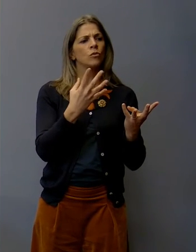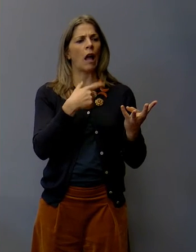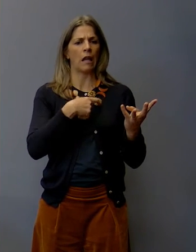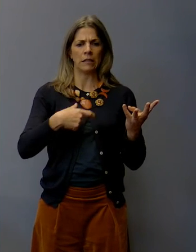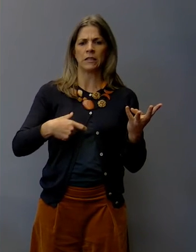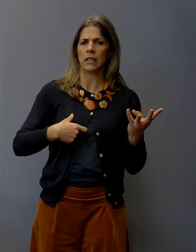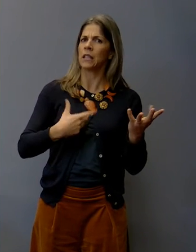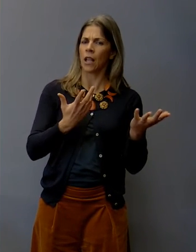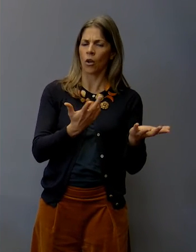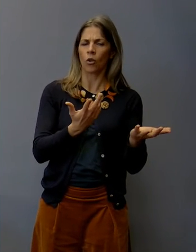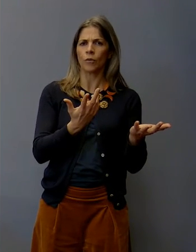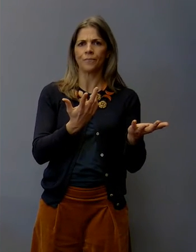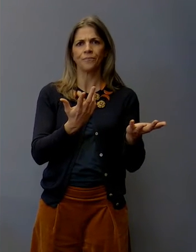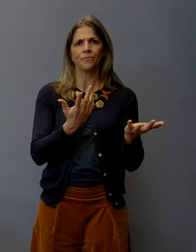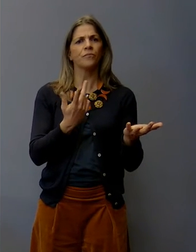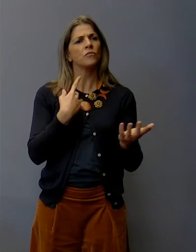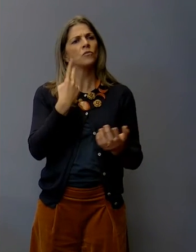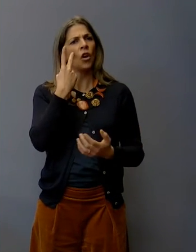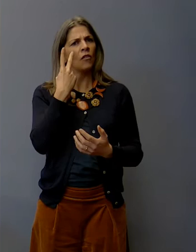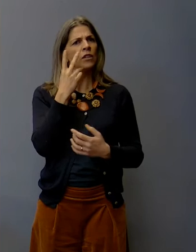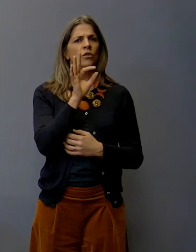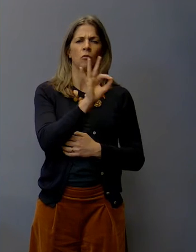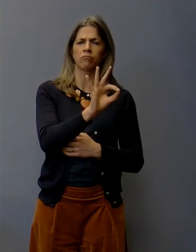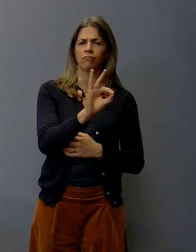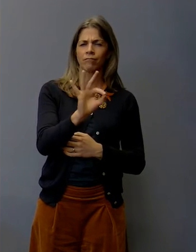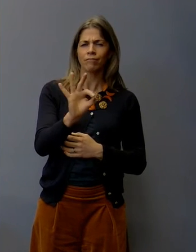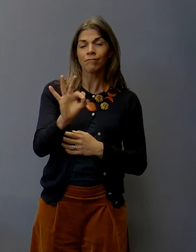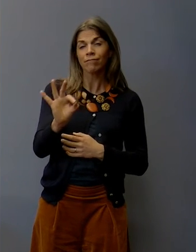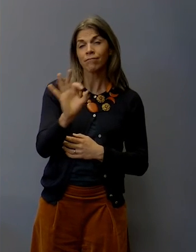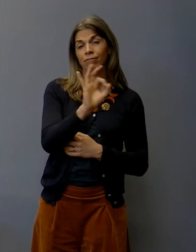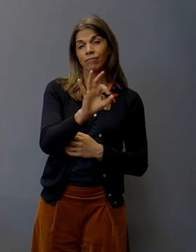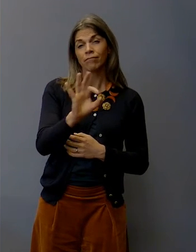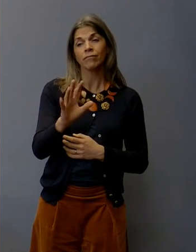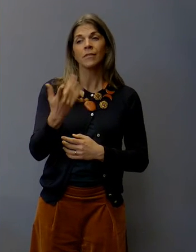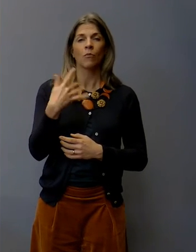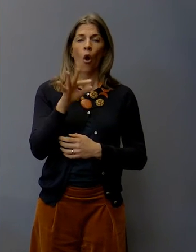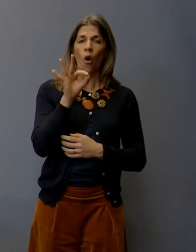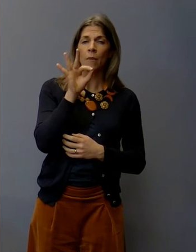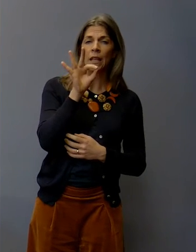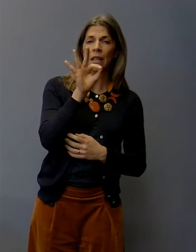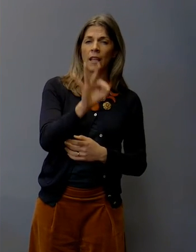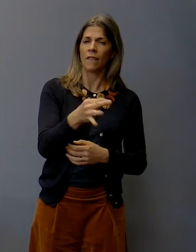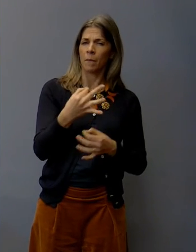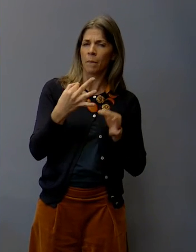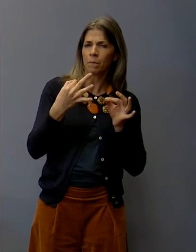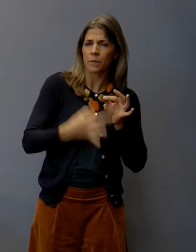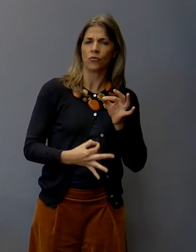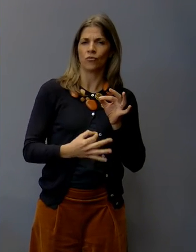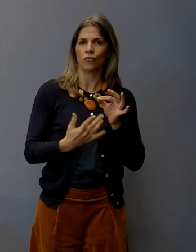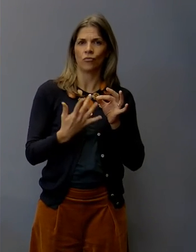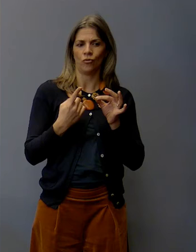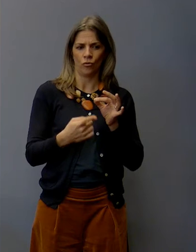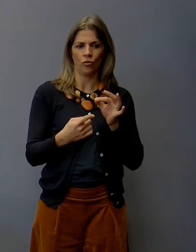nel senso che alcune volte su obiettivi puntuali anche di dimensioni significativa